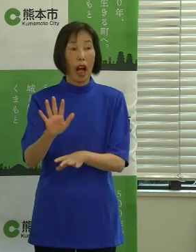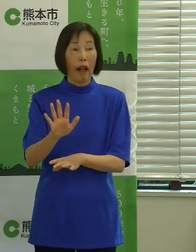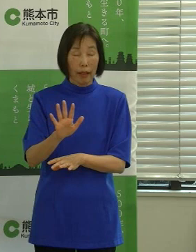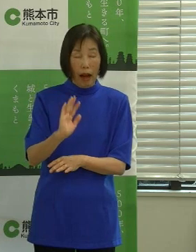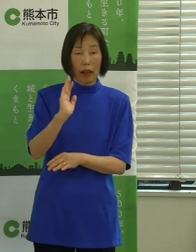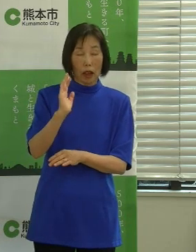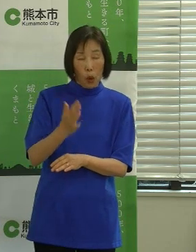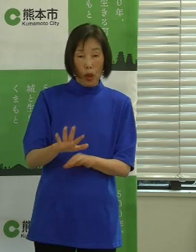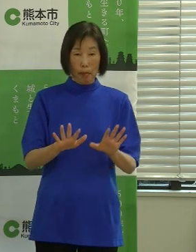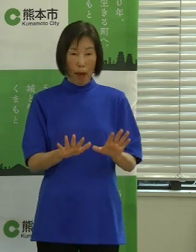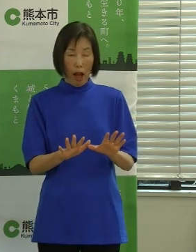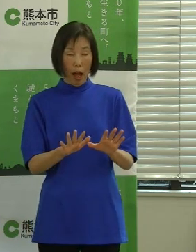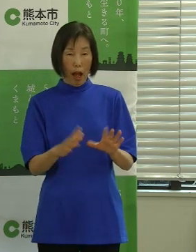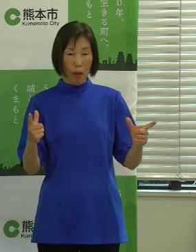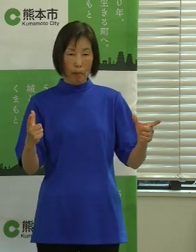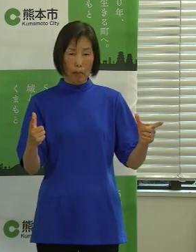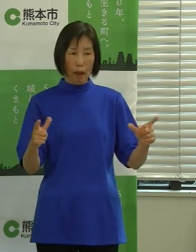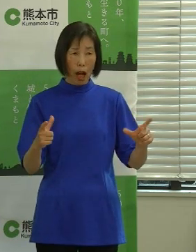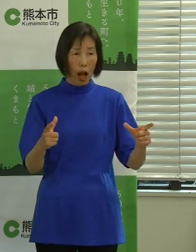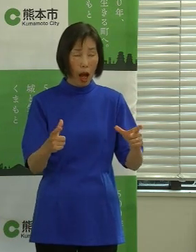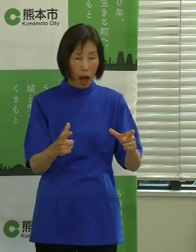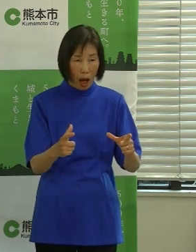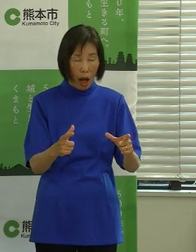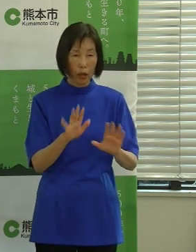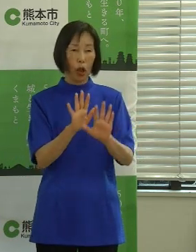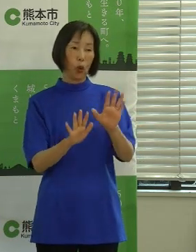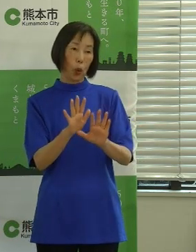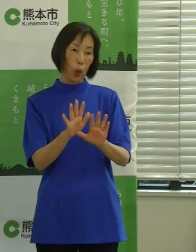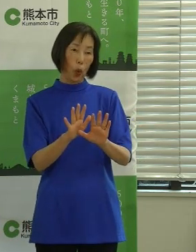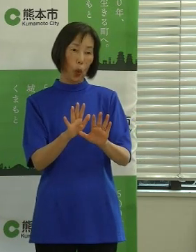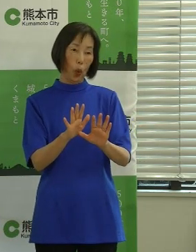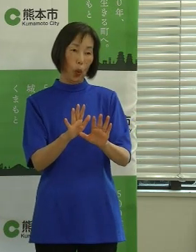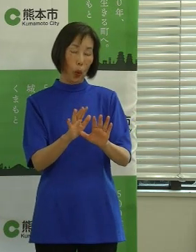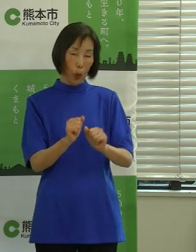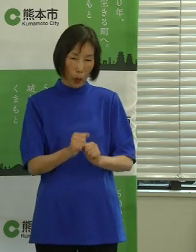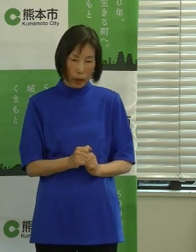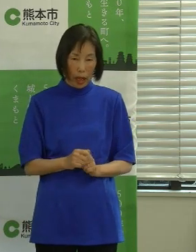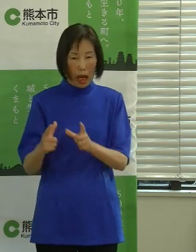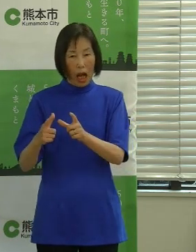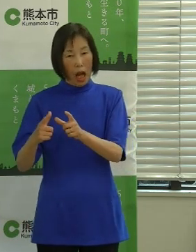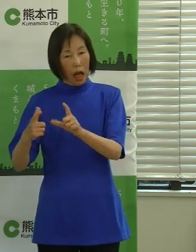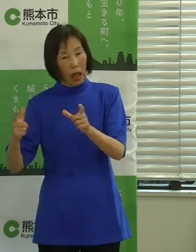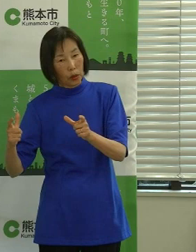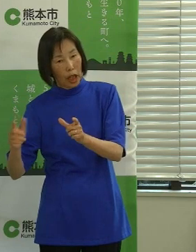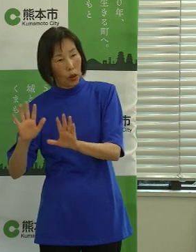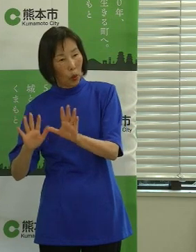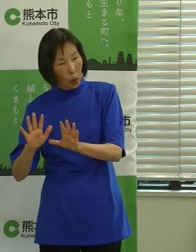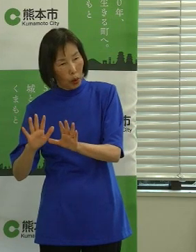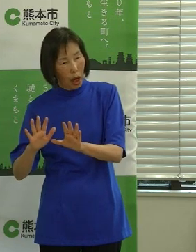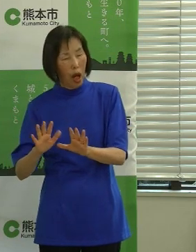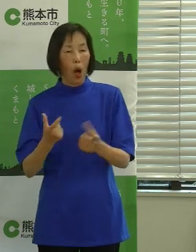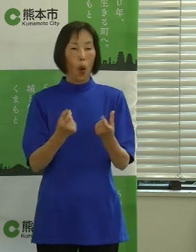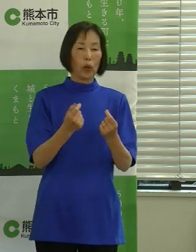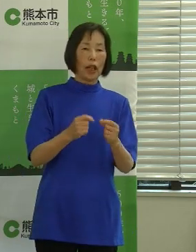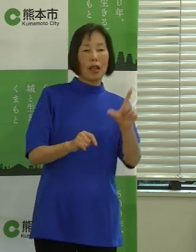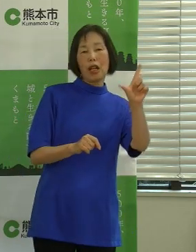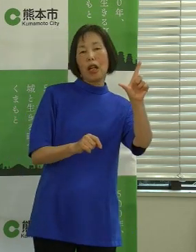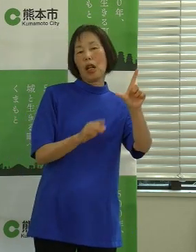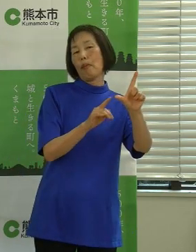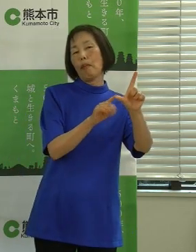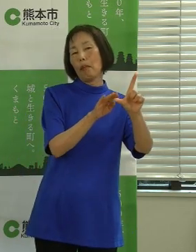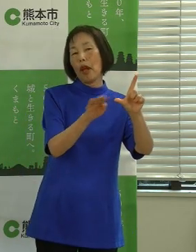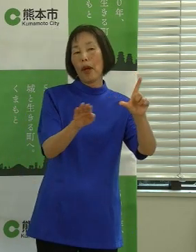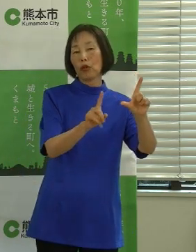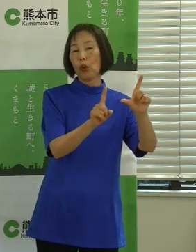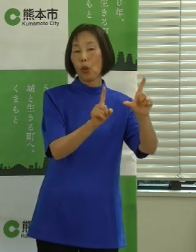縮小傾向にあるっていうこととですね、あの拡大傾向にあるかどうかで同じレベル1とか2でもですね、あのそこ